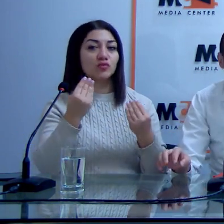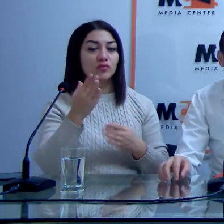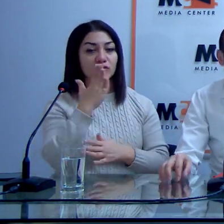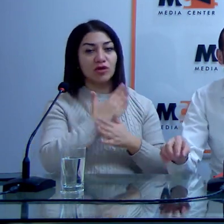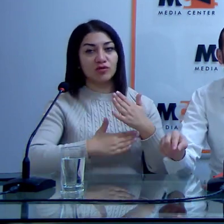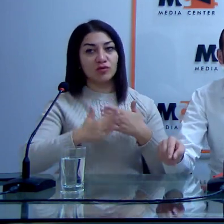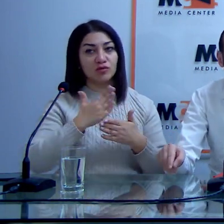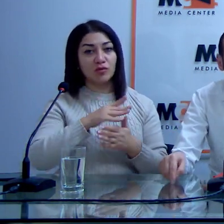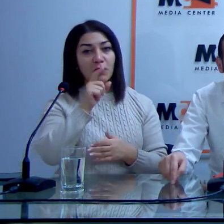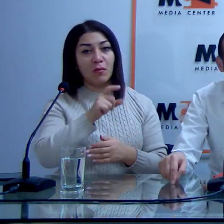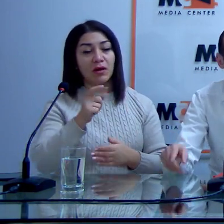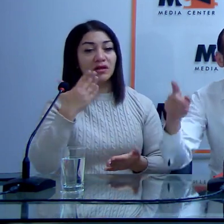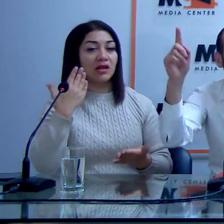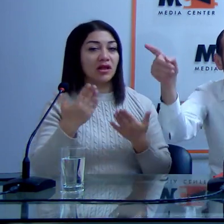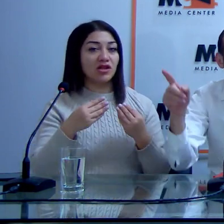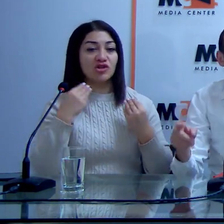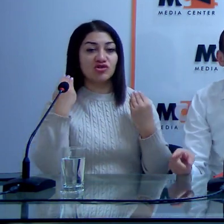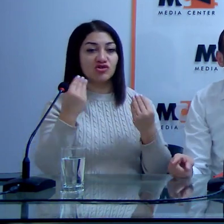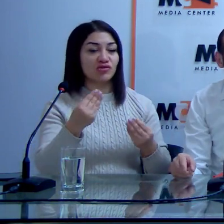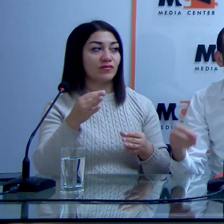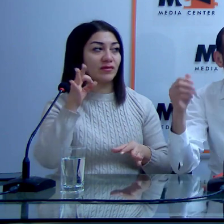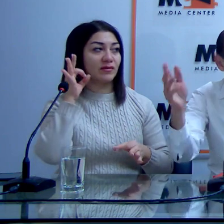հարմանին թմ տրամանտին է